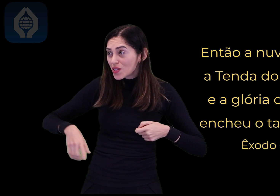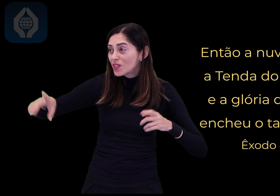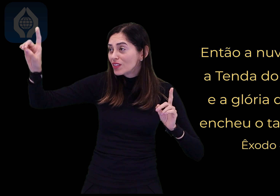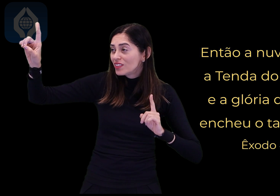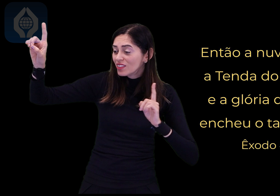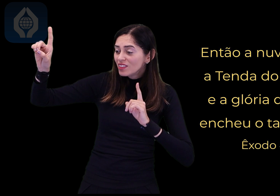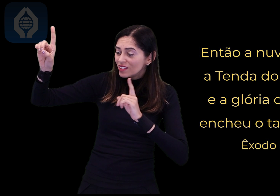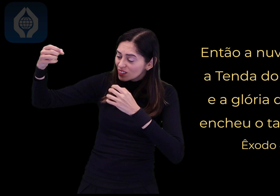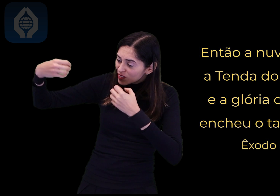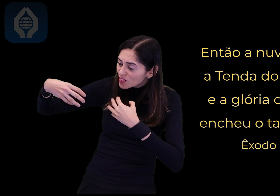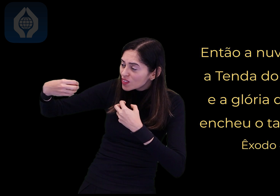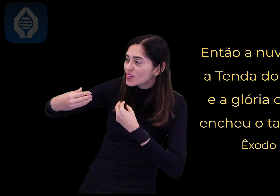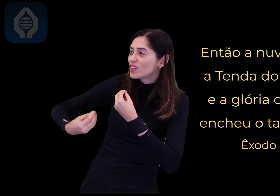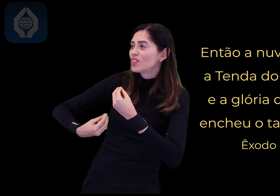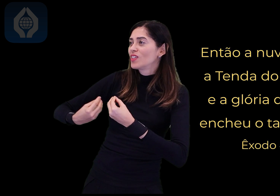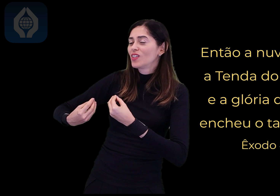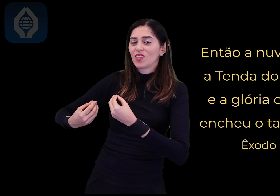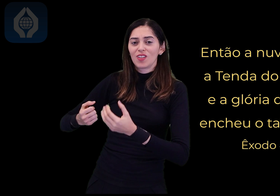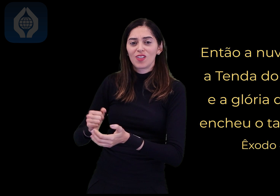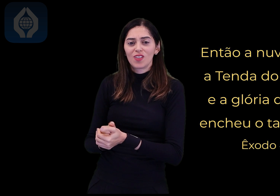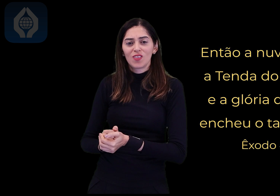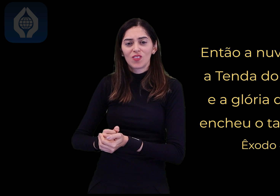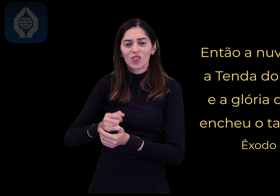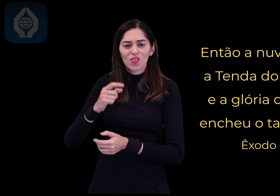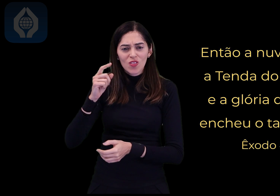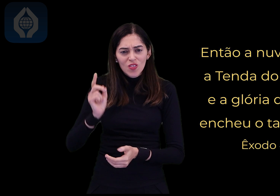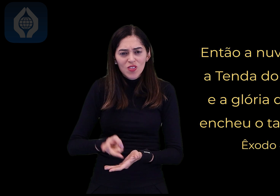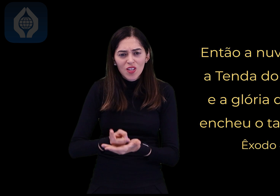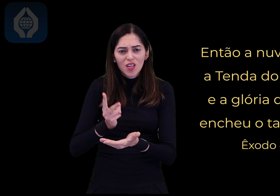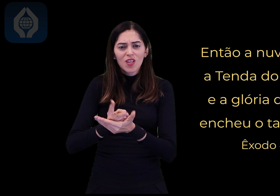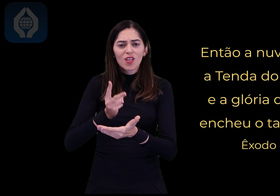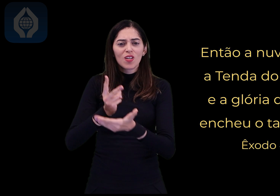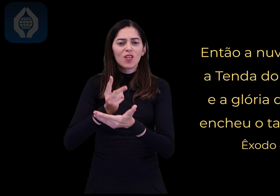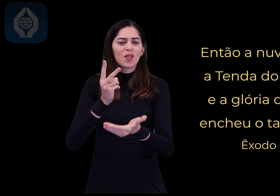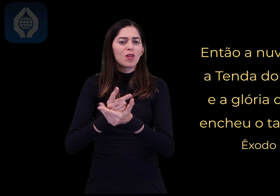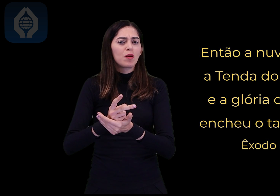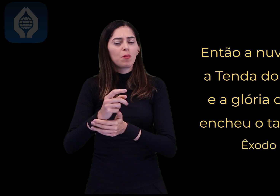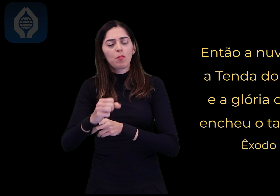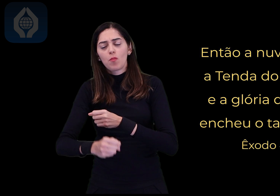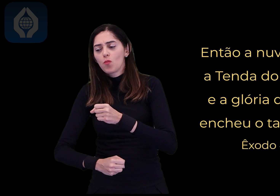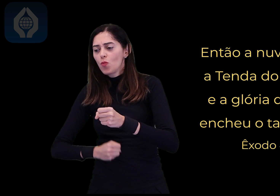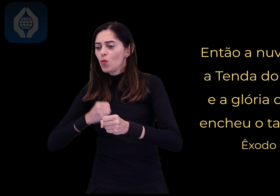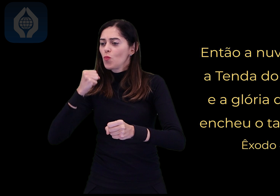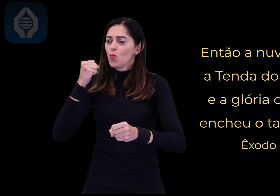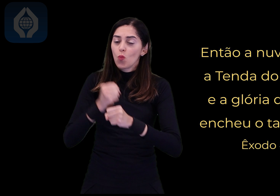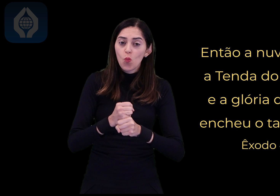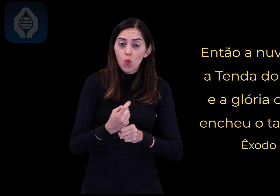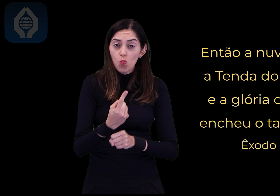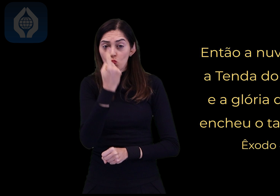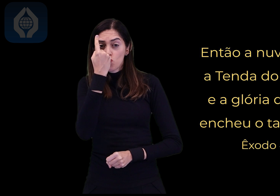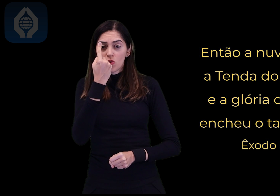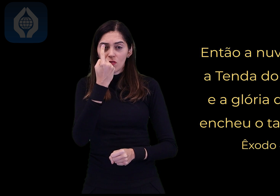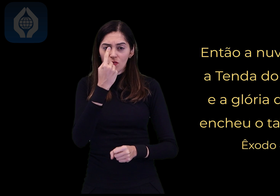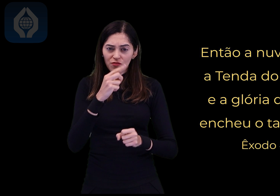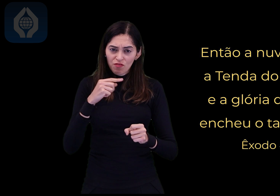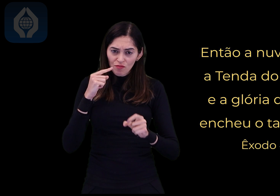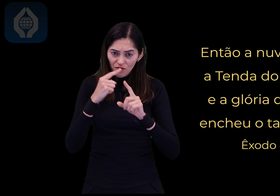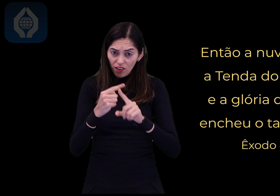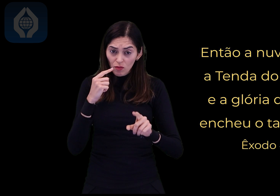tinha ensinado. A cada ano, Arão, o sumo sacerdote, poderia entrar no Santo dos Santos e aspergir